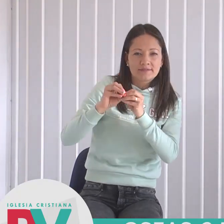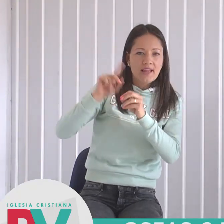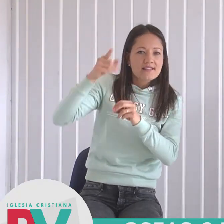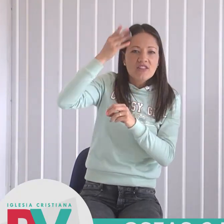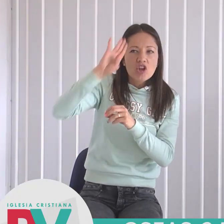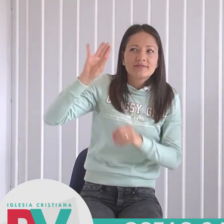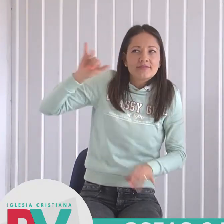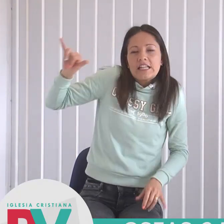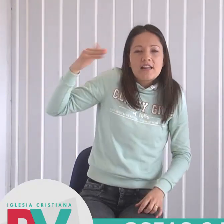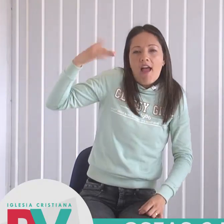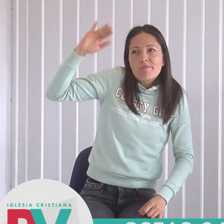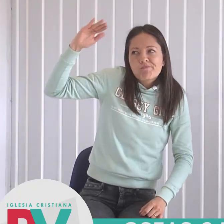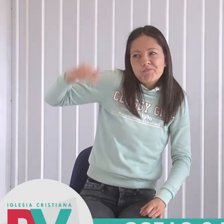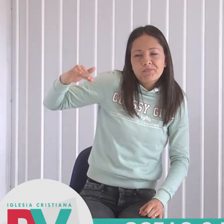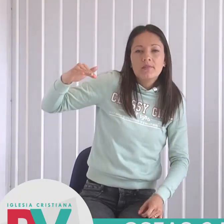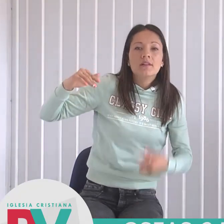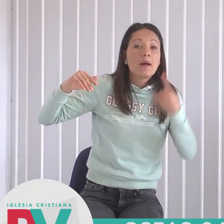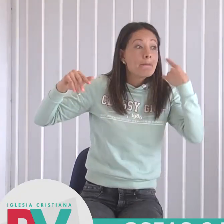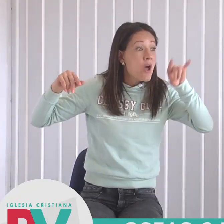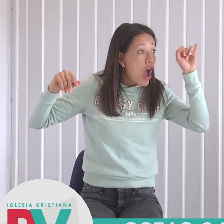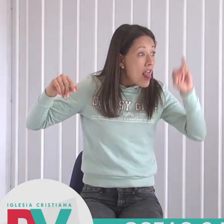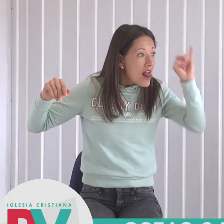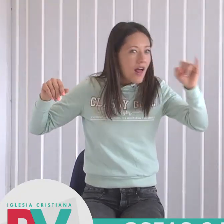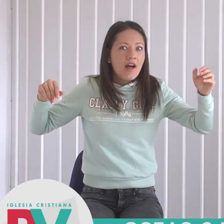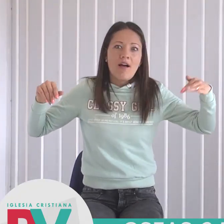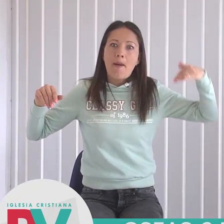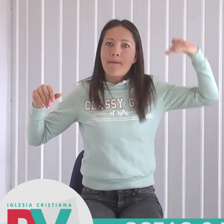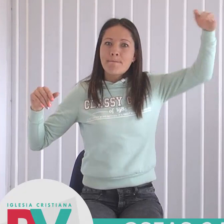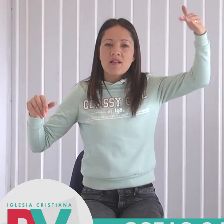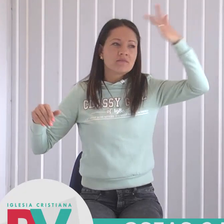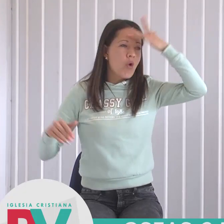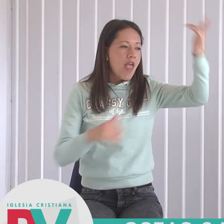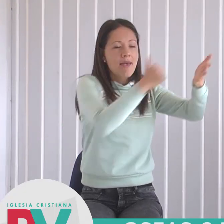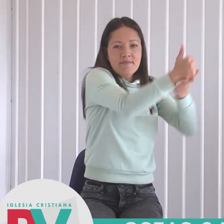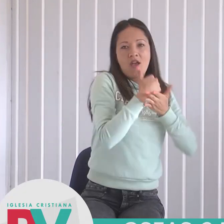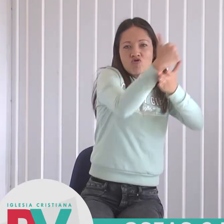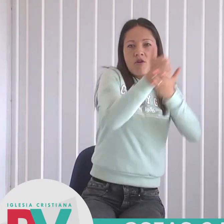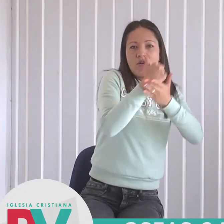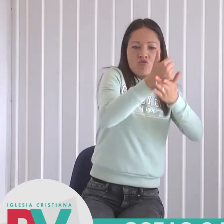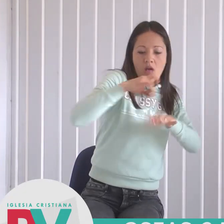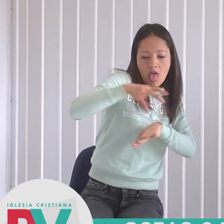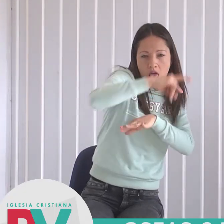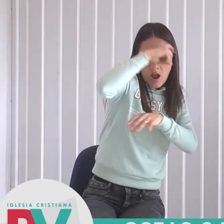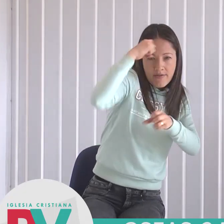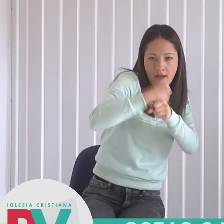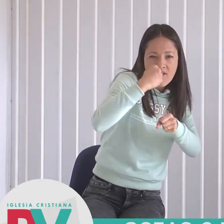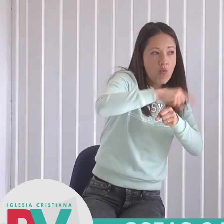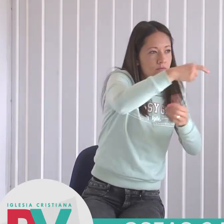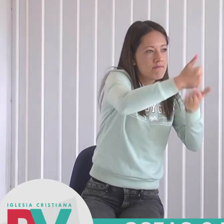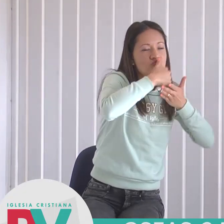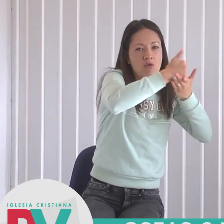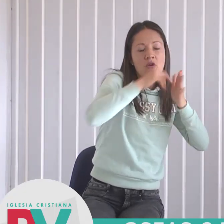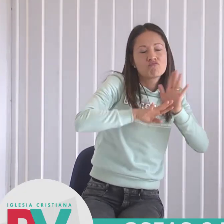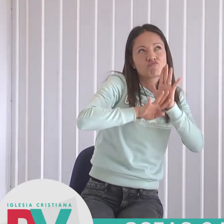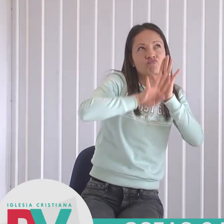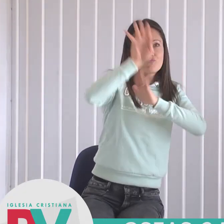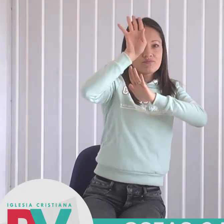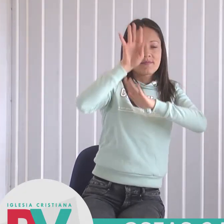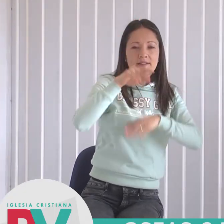para ellos. Pero durante los días de trabajo, ¿a quiénes adoraban? A los otros